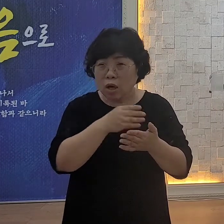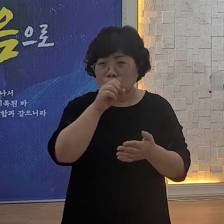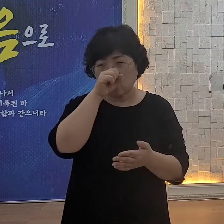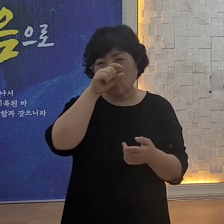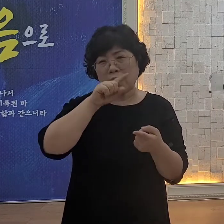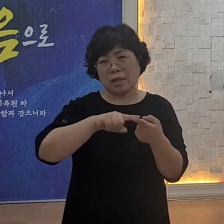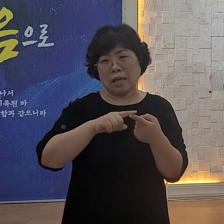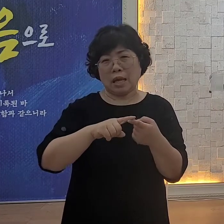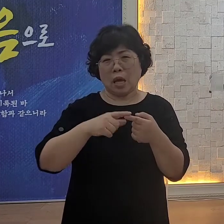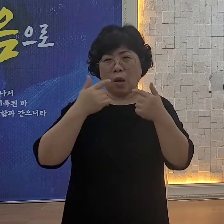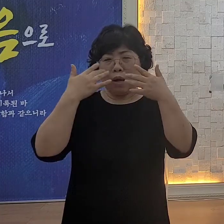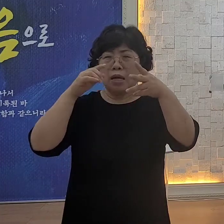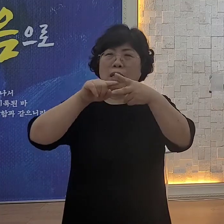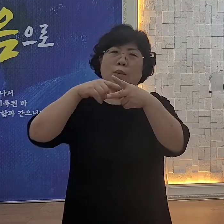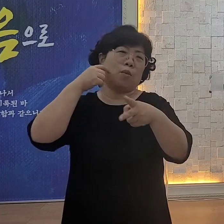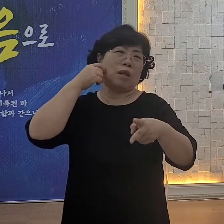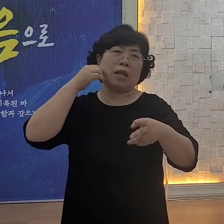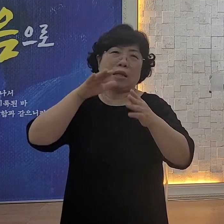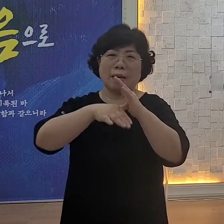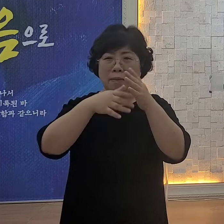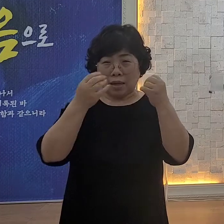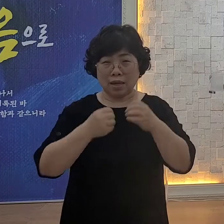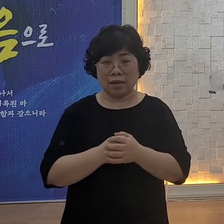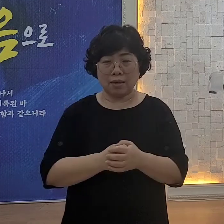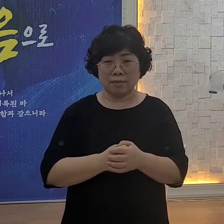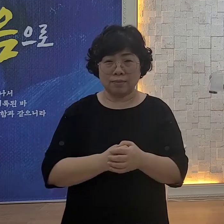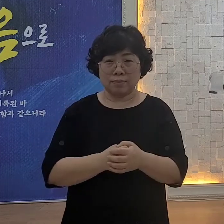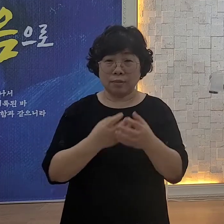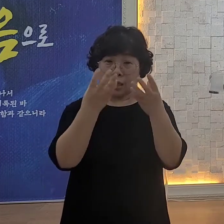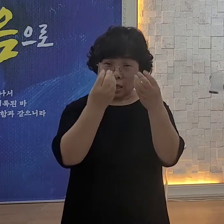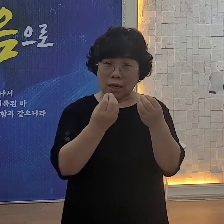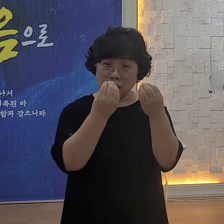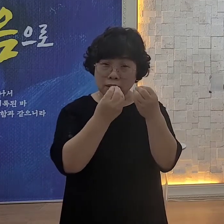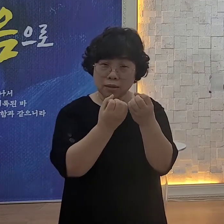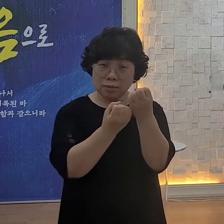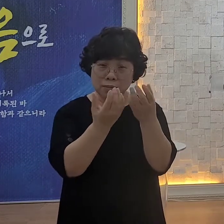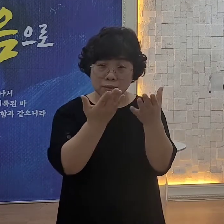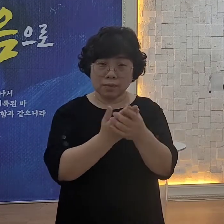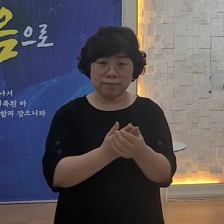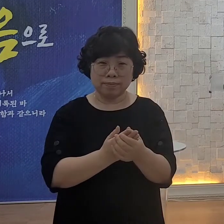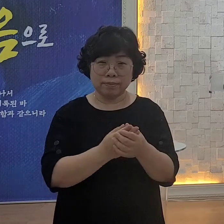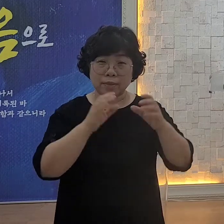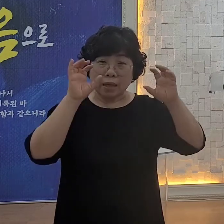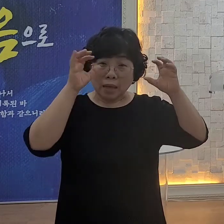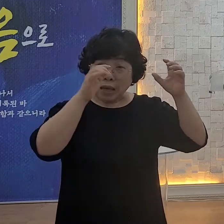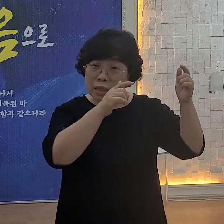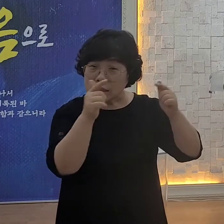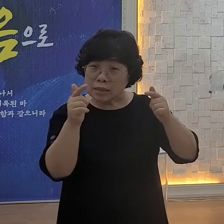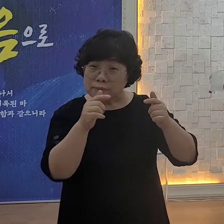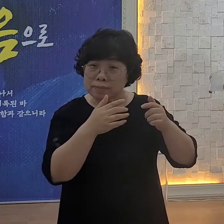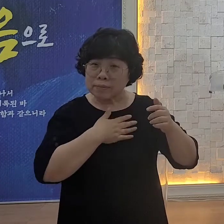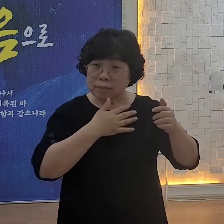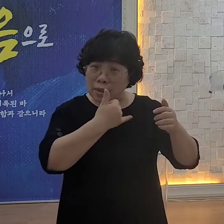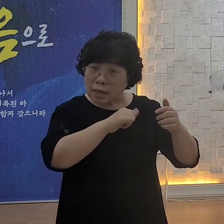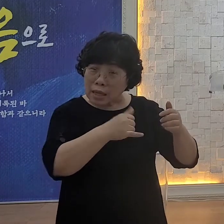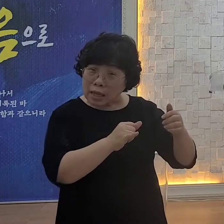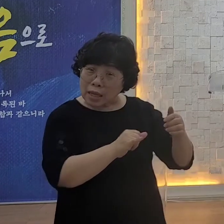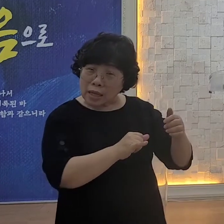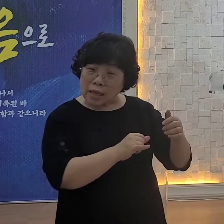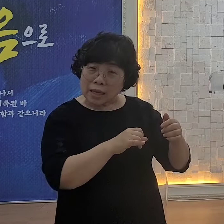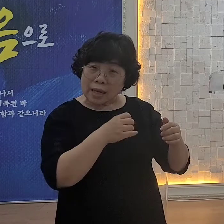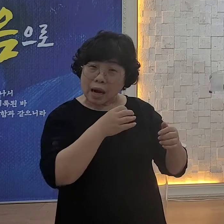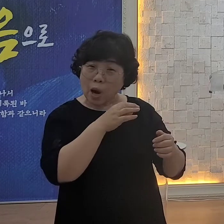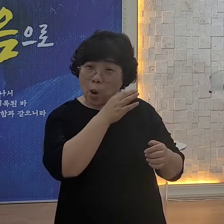말이냐. 예를 들어볼게요. 여러분, 아이들이요, 사탕을